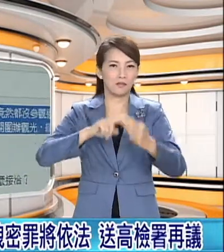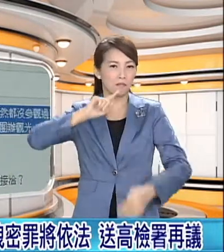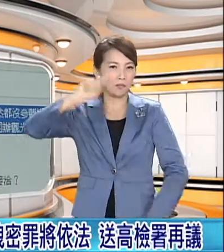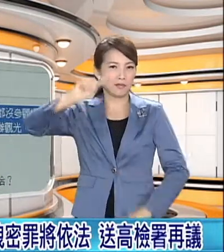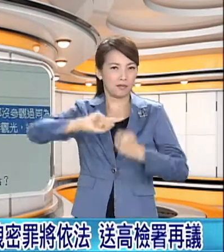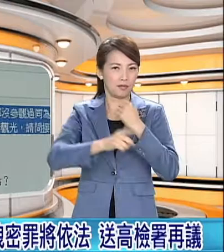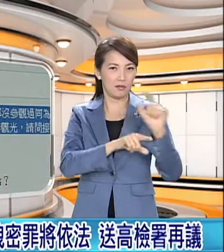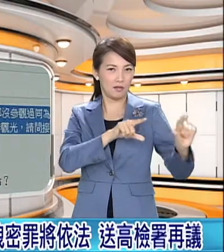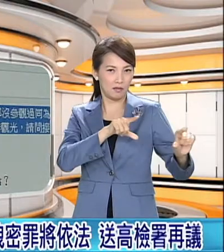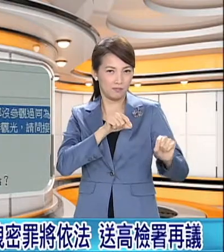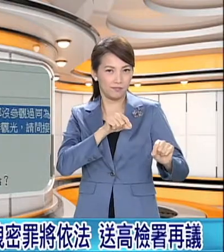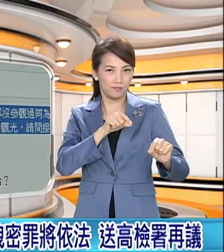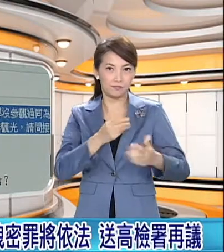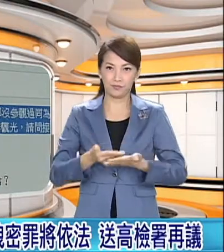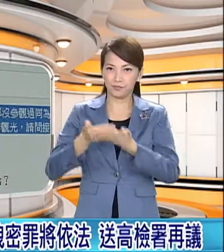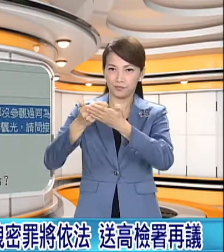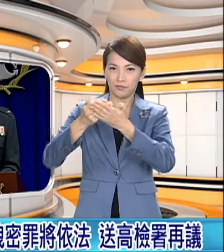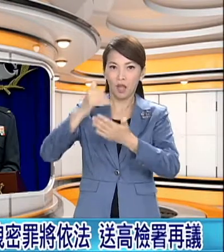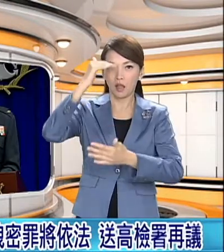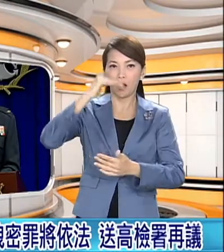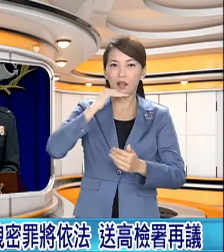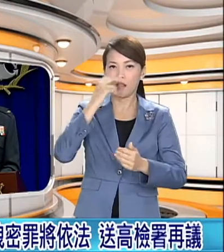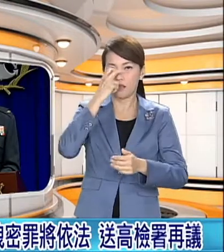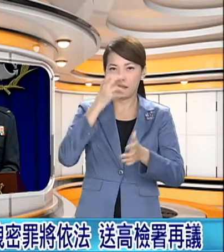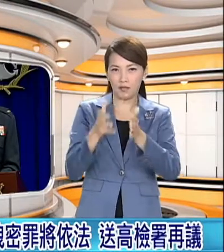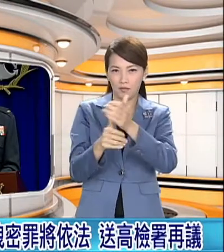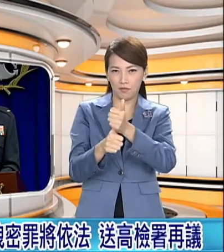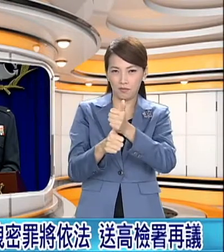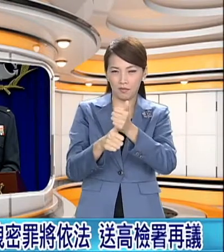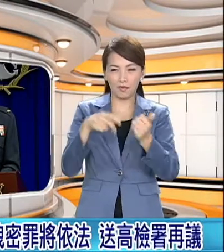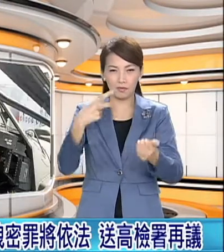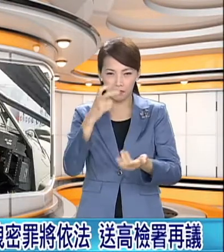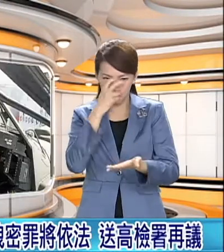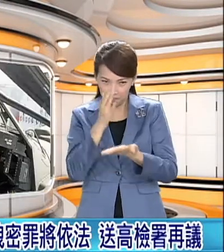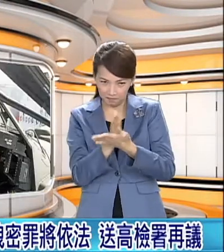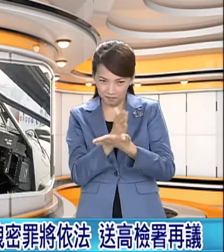照刑事诉讼法送高检署再议。